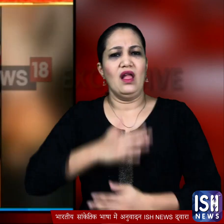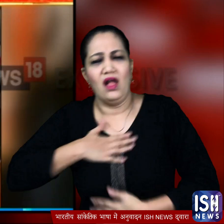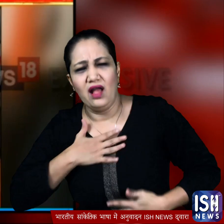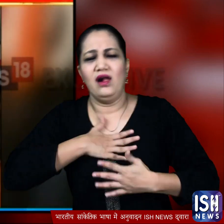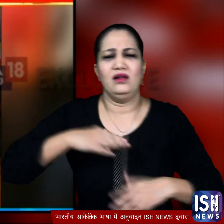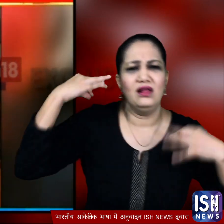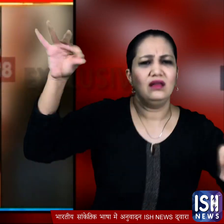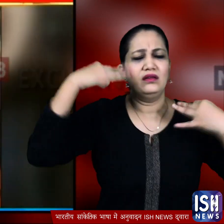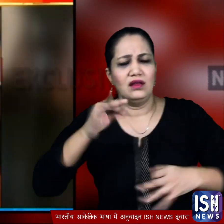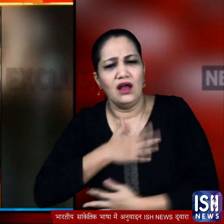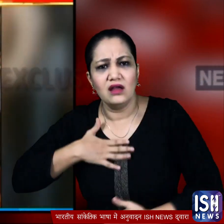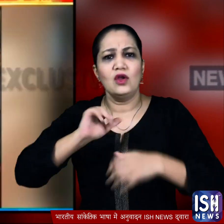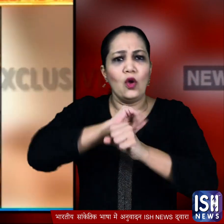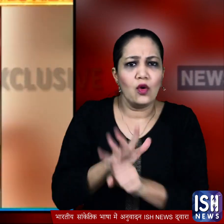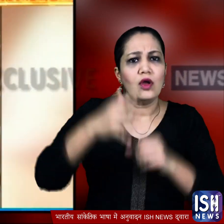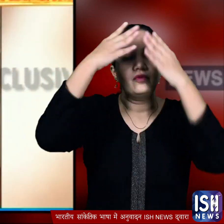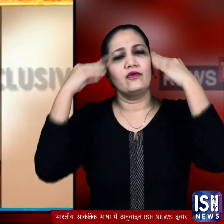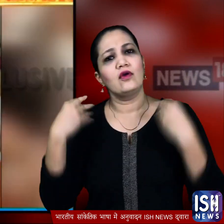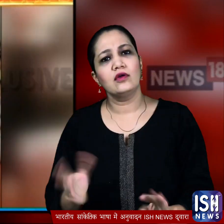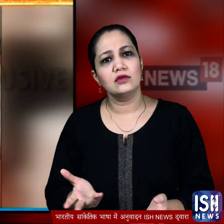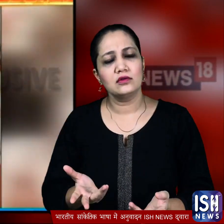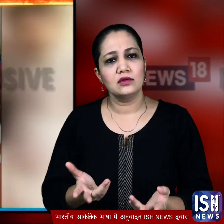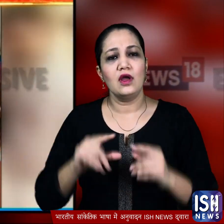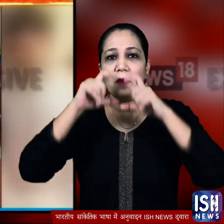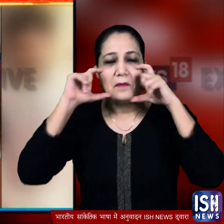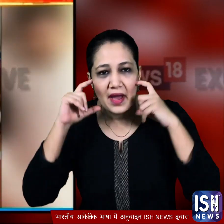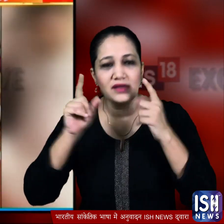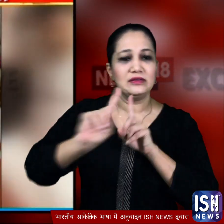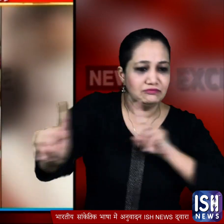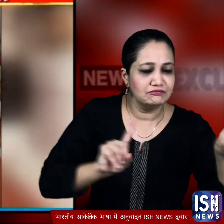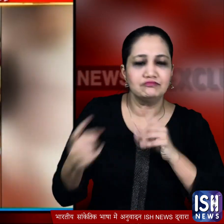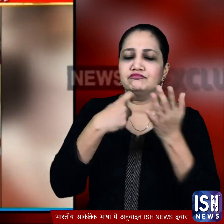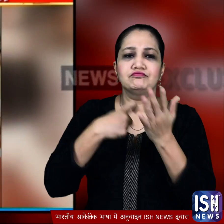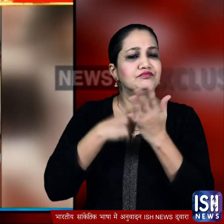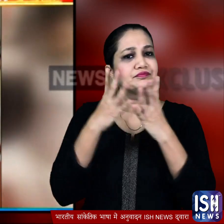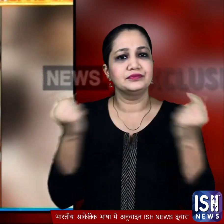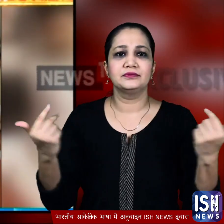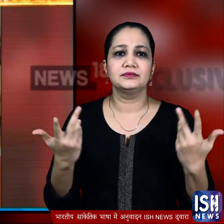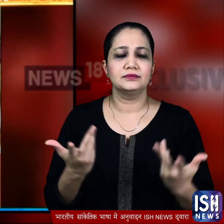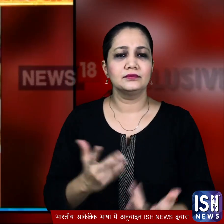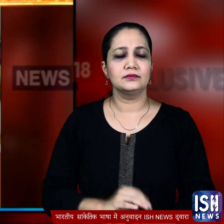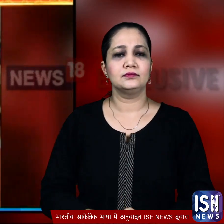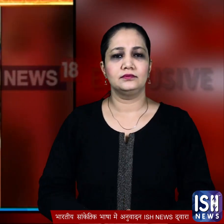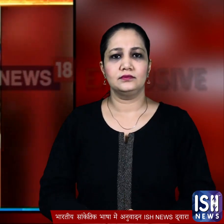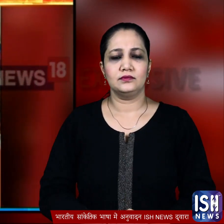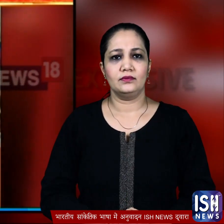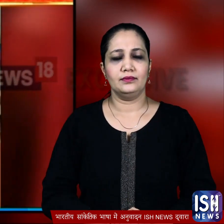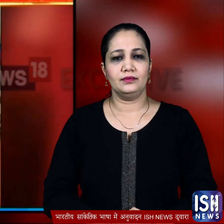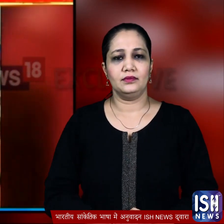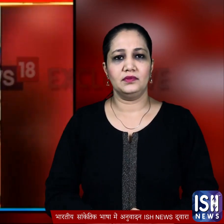मस्ती में झूम रहे शैलेंद्र यादव तो मानो कोरोना को भूल ही चुके थे। उन्होंने मास्क और जरूरी दूरी के नियम को भी हवा में उड़ा दिया।